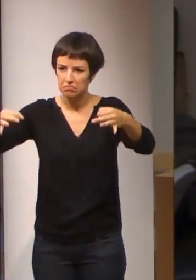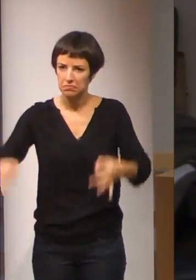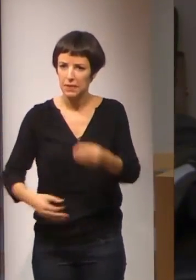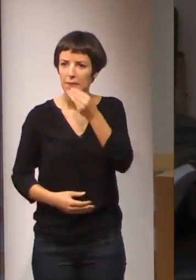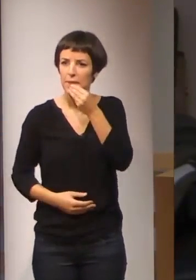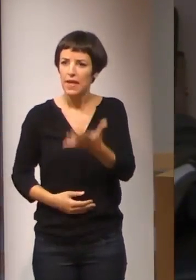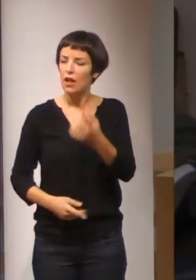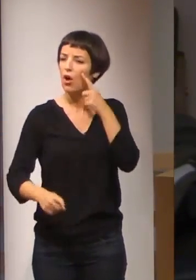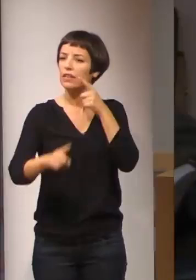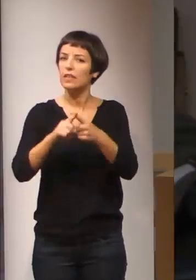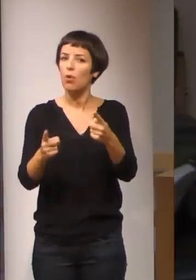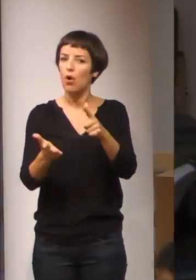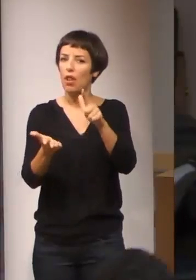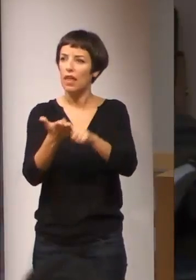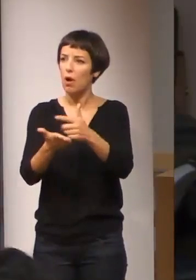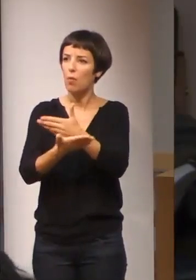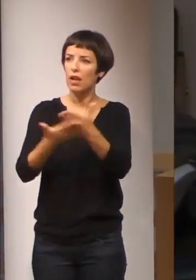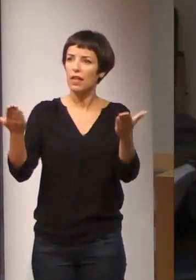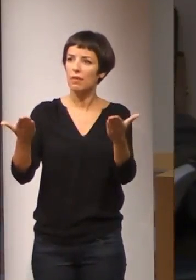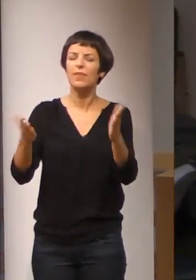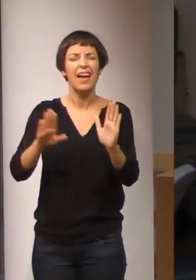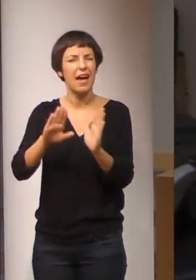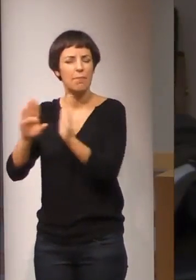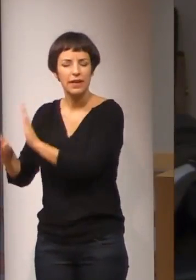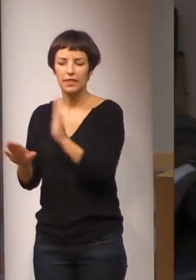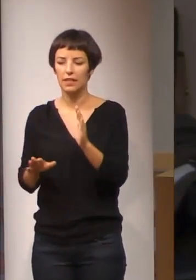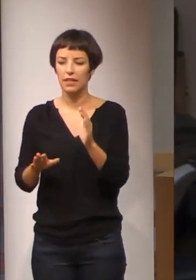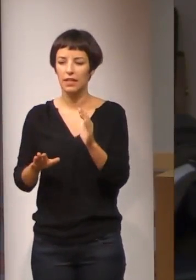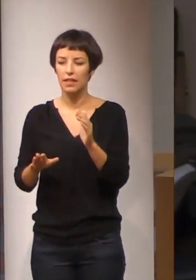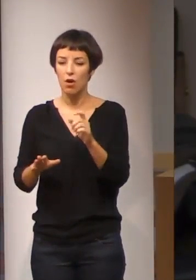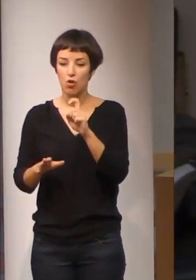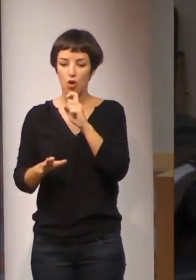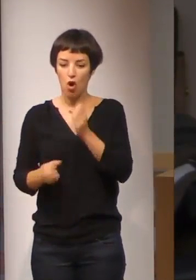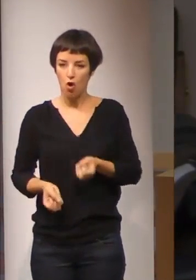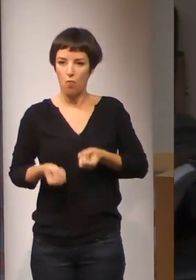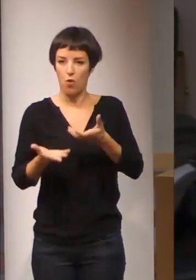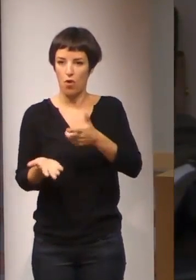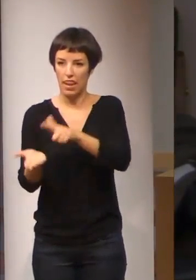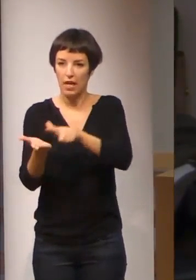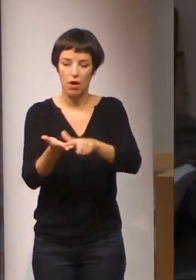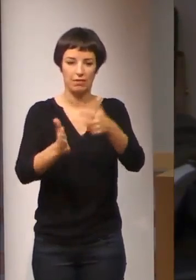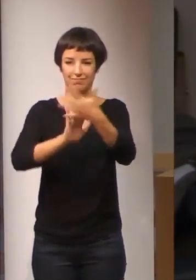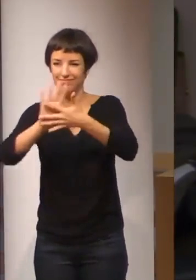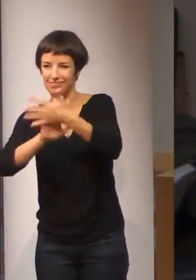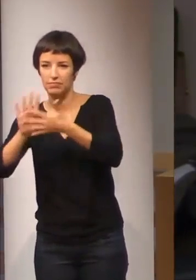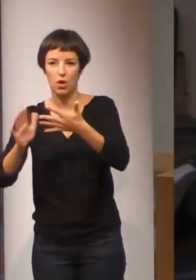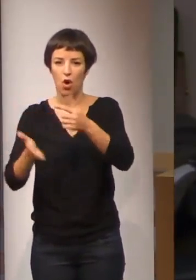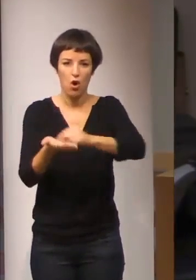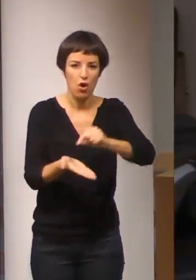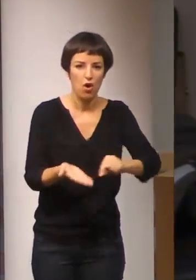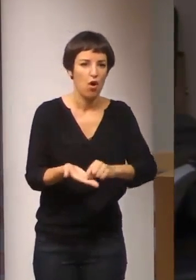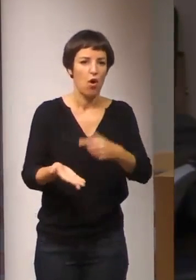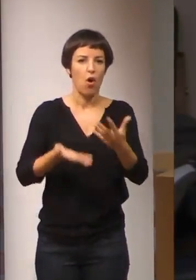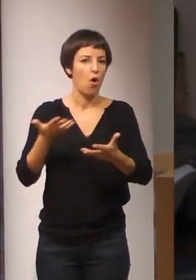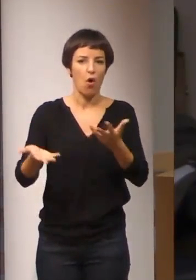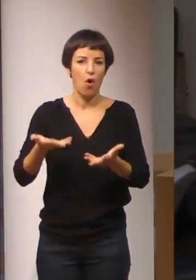pueda considerar, al margen de cuál es el vehículo de transmisión de una lengua, sean signos, sea la escritura